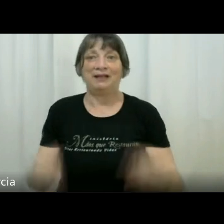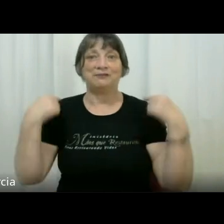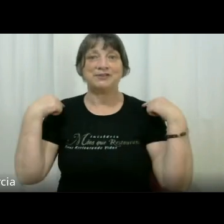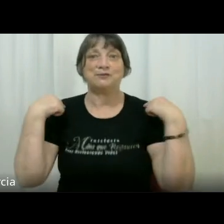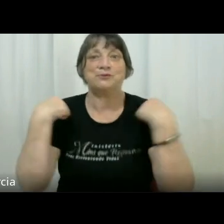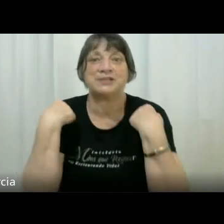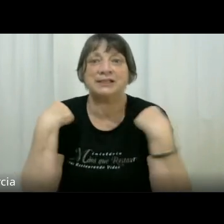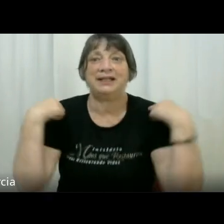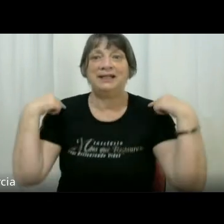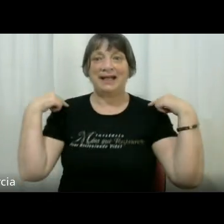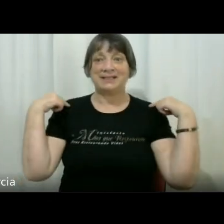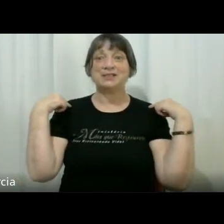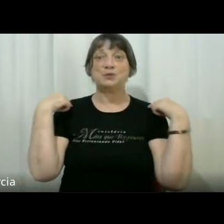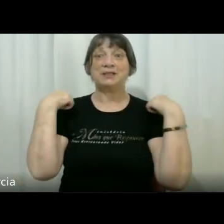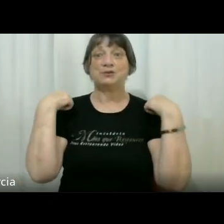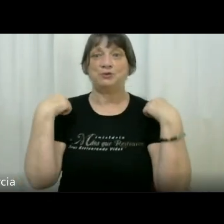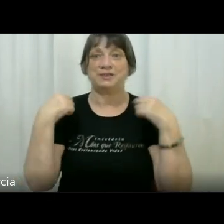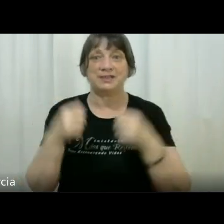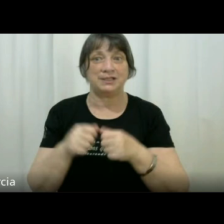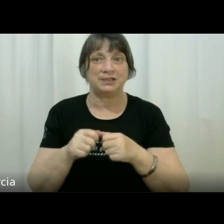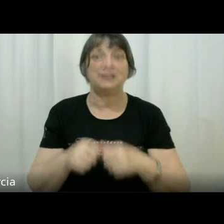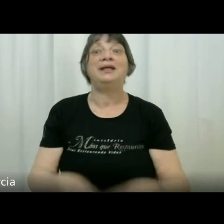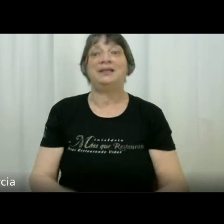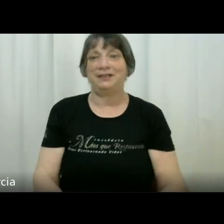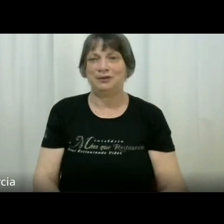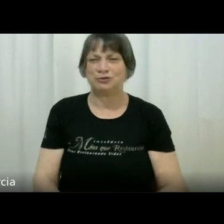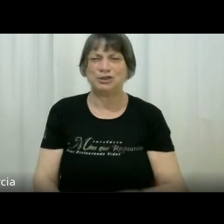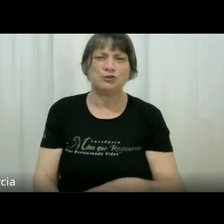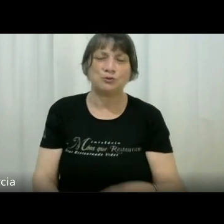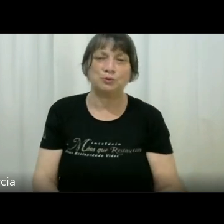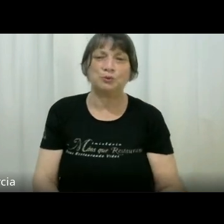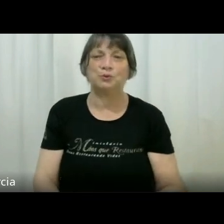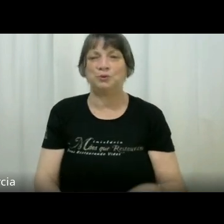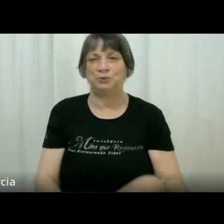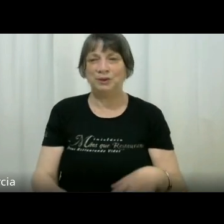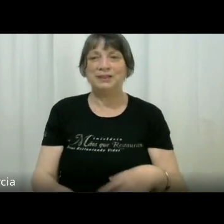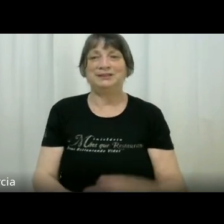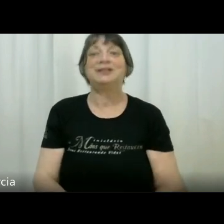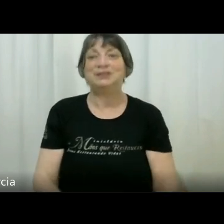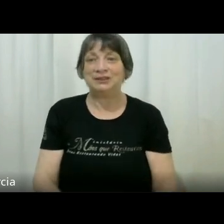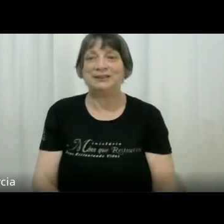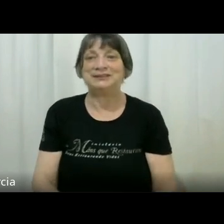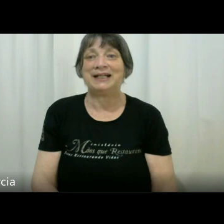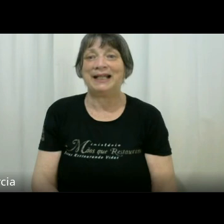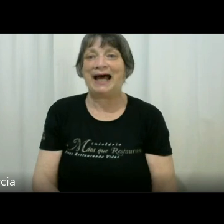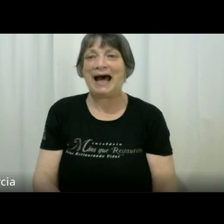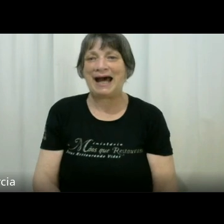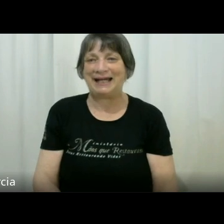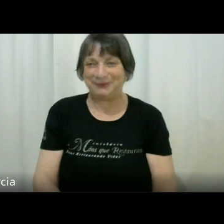Aí, então, você usa, né, essas expressões assim de isso, de escuro,